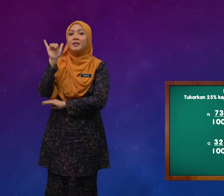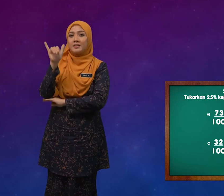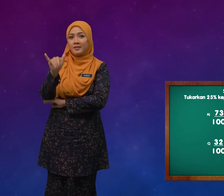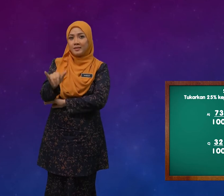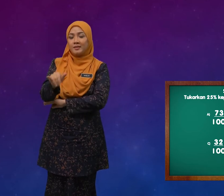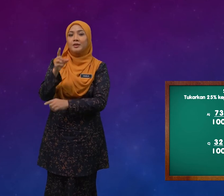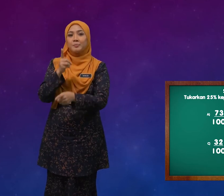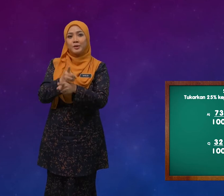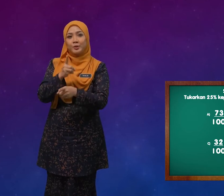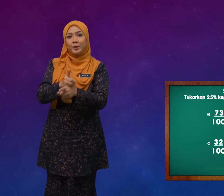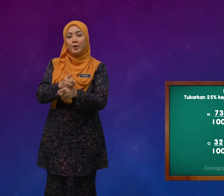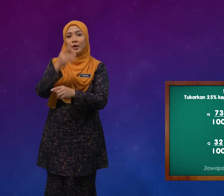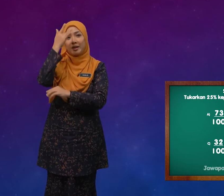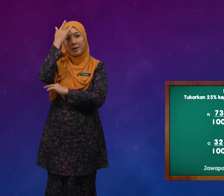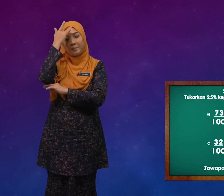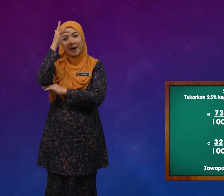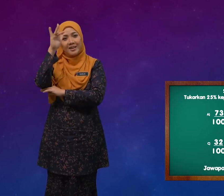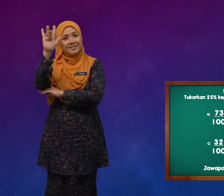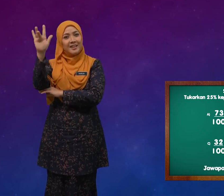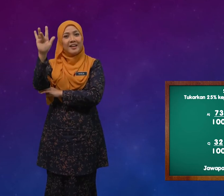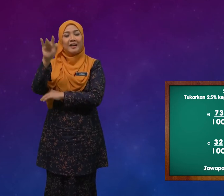Ya, betul. Pandai.